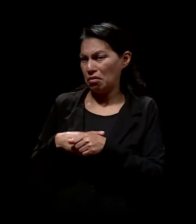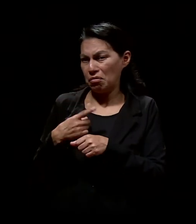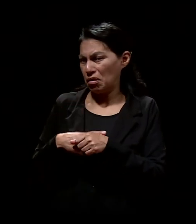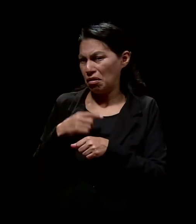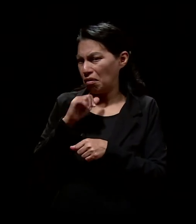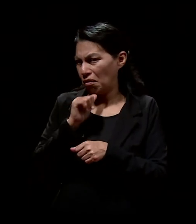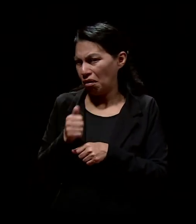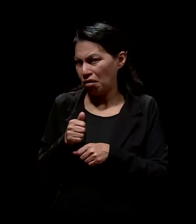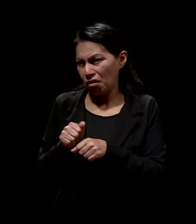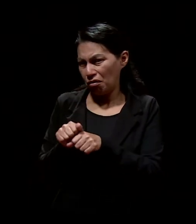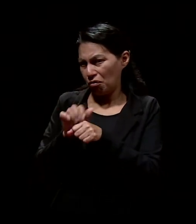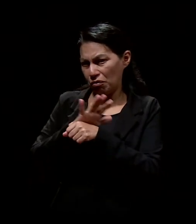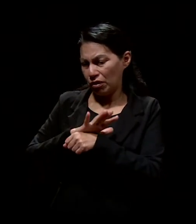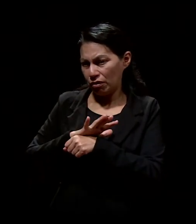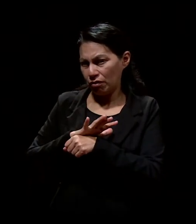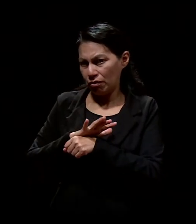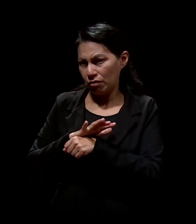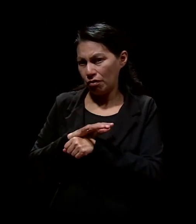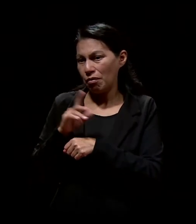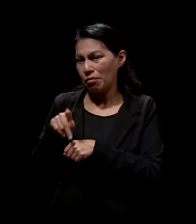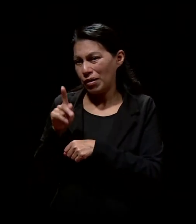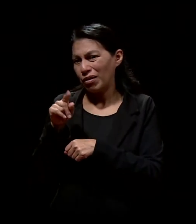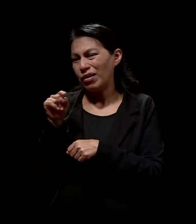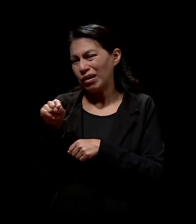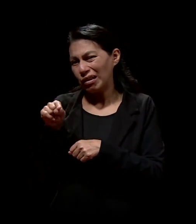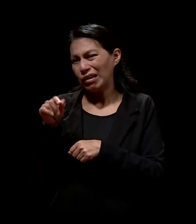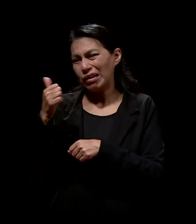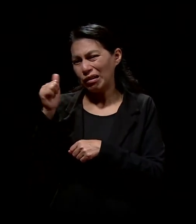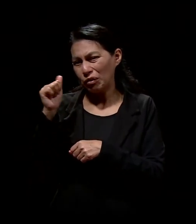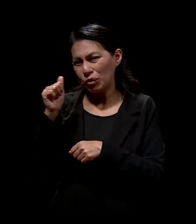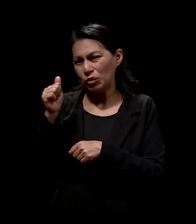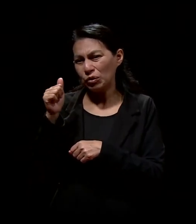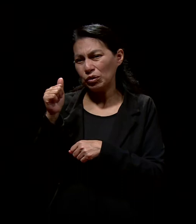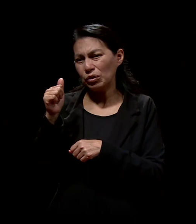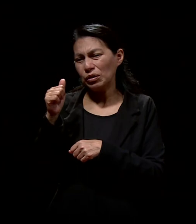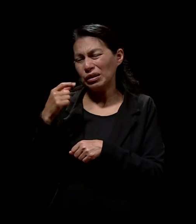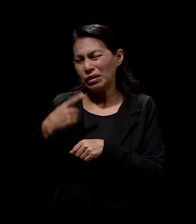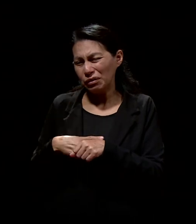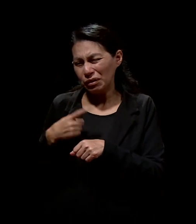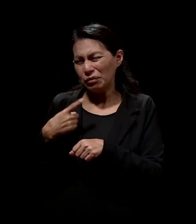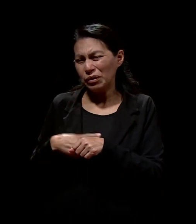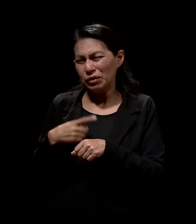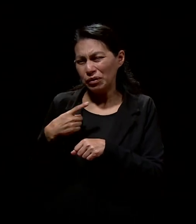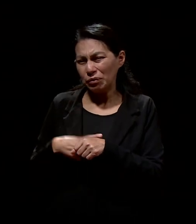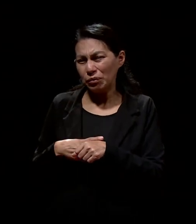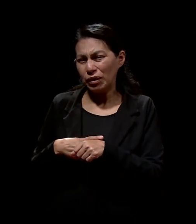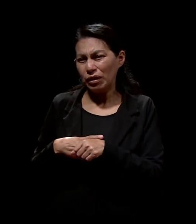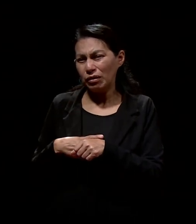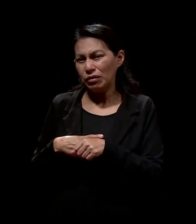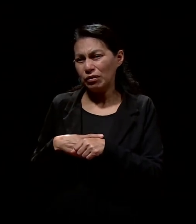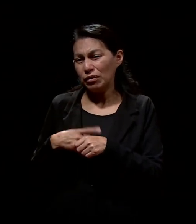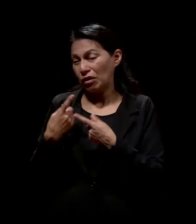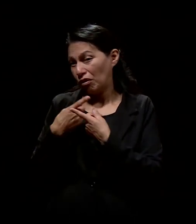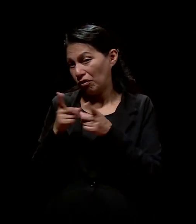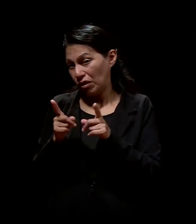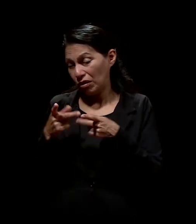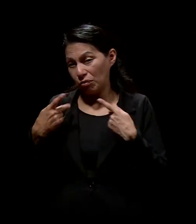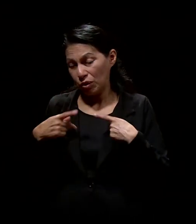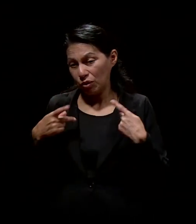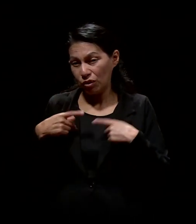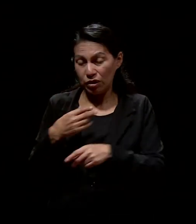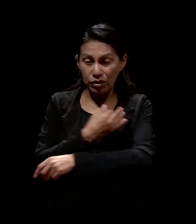había tocado hasta ese momento enfermarse con lo de COVID. Sin embargo, en agosto ellos empezaron a